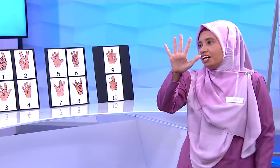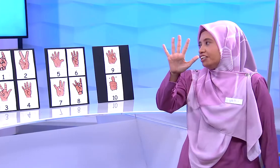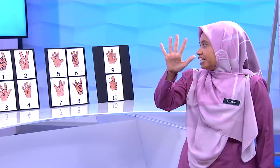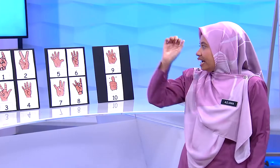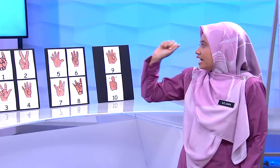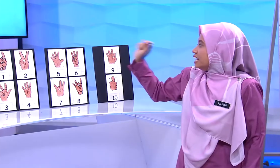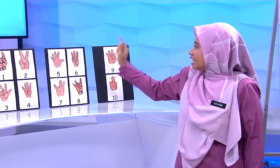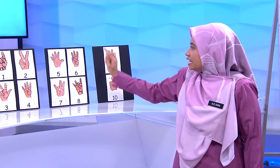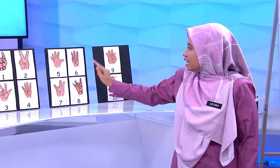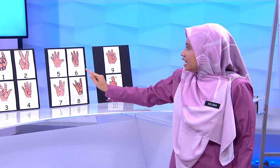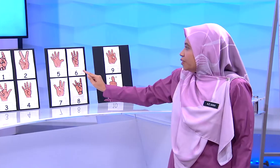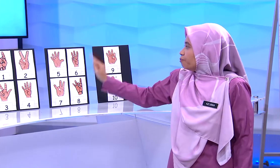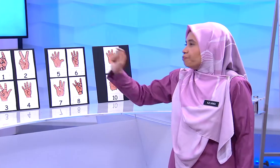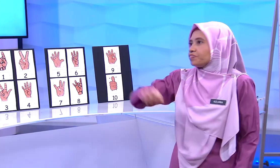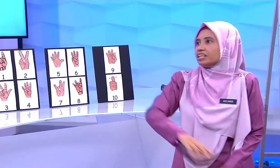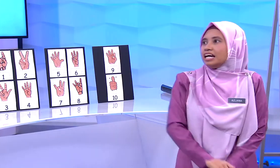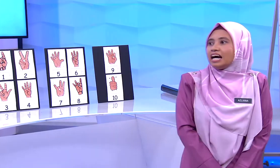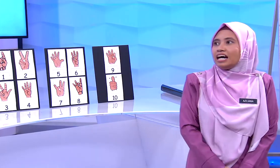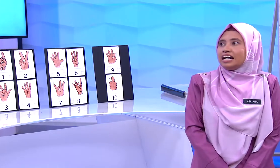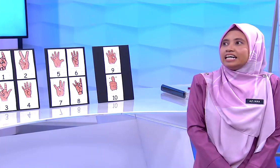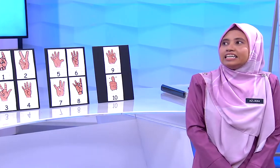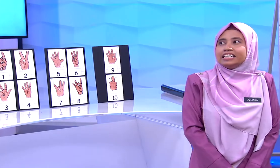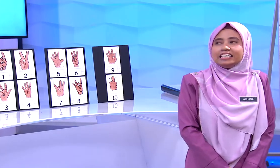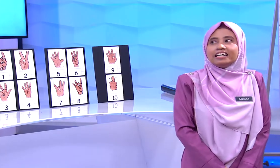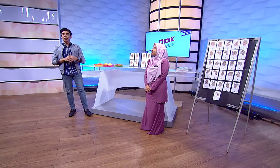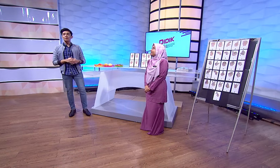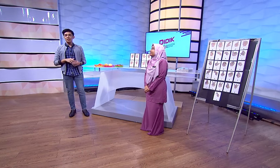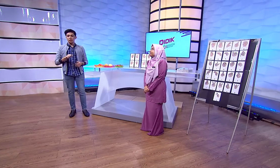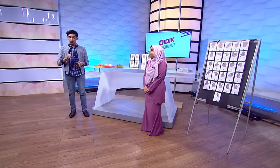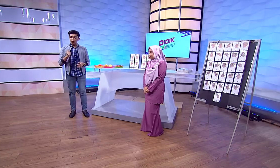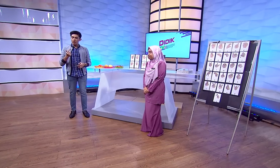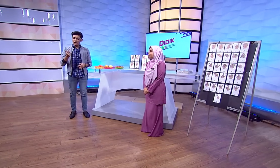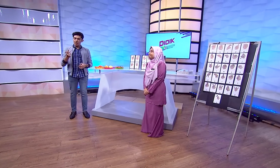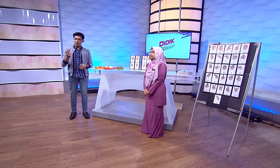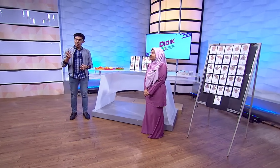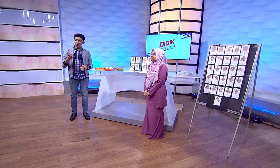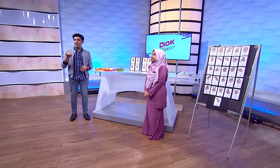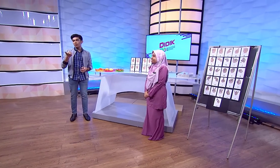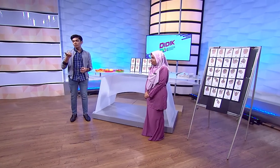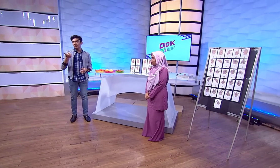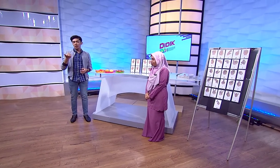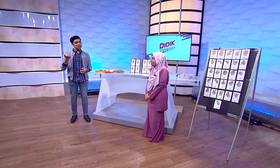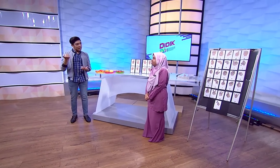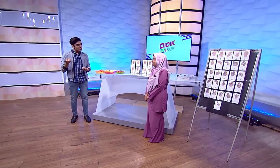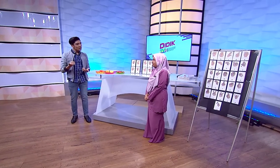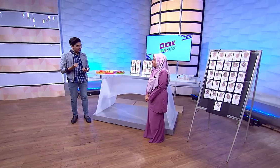oke nah Ini penemu ah ah judul ke-45 6hb tadi lain pula